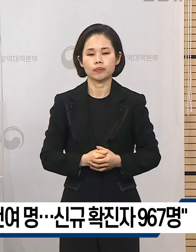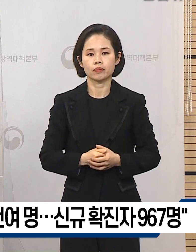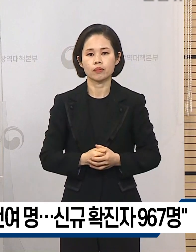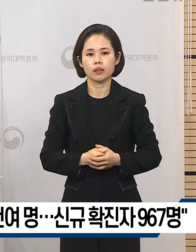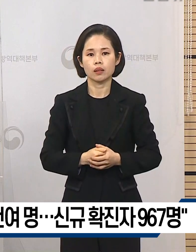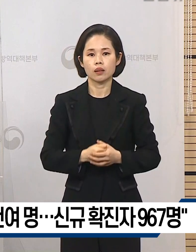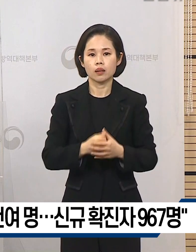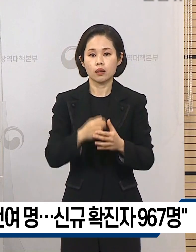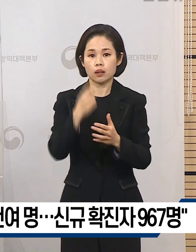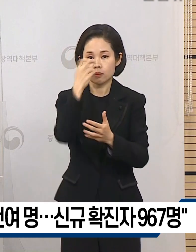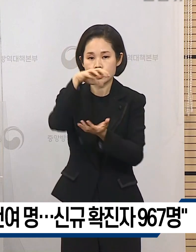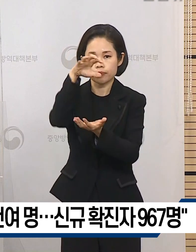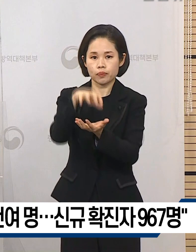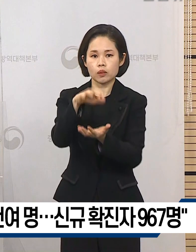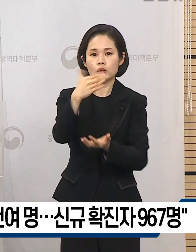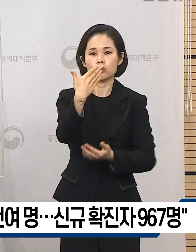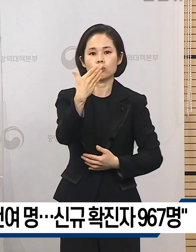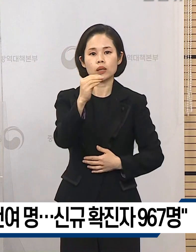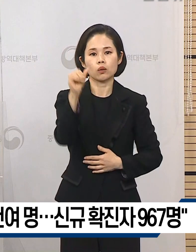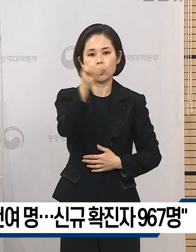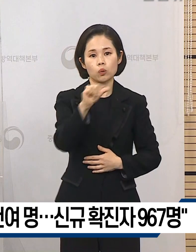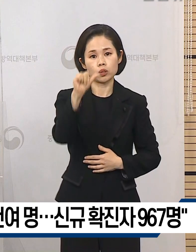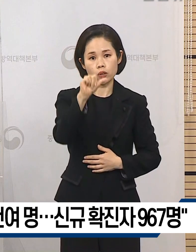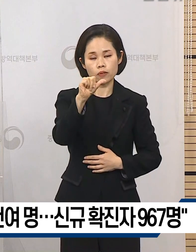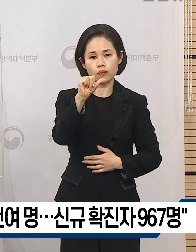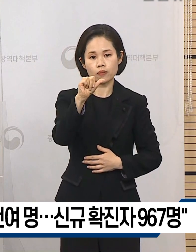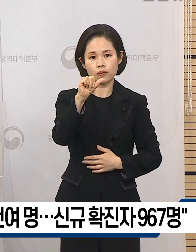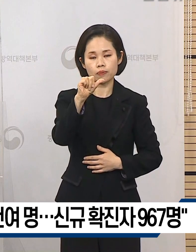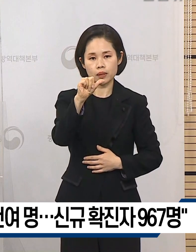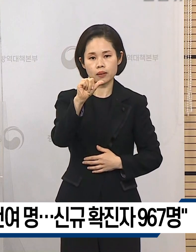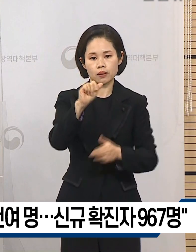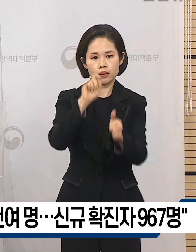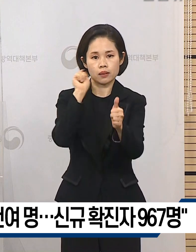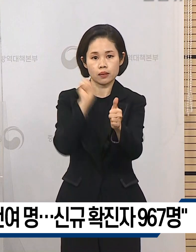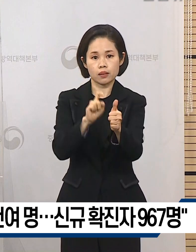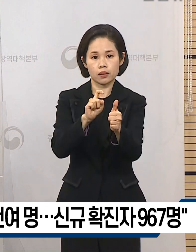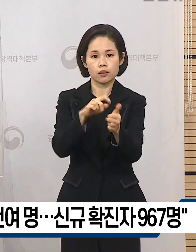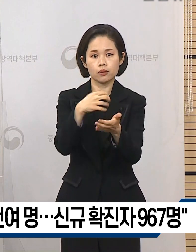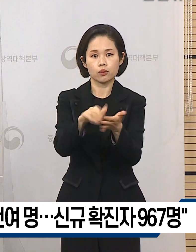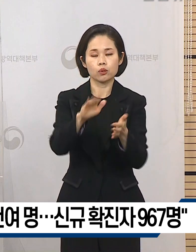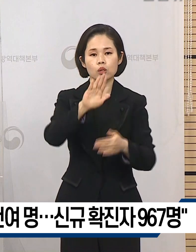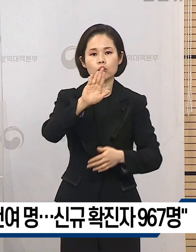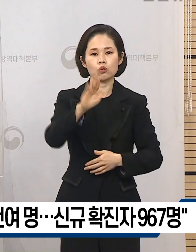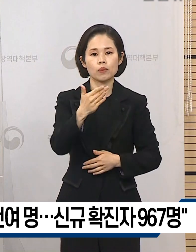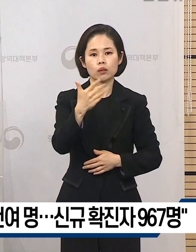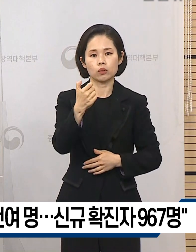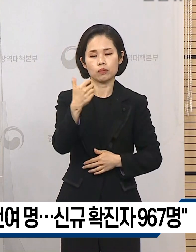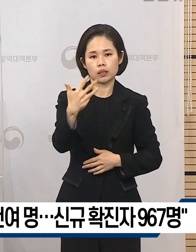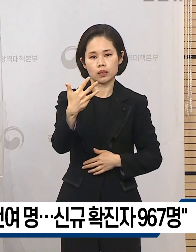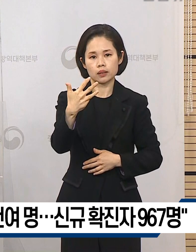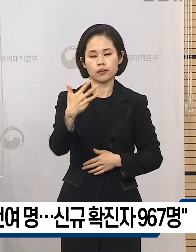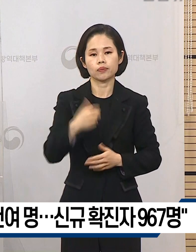초 검 사건 수는 9만 5000여 거니 진행되서 신규 확진 자는 967 명입니다